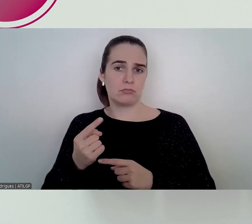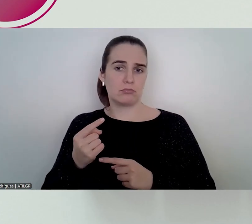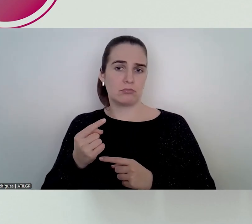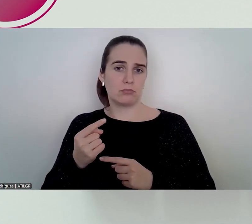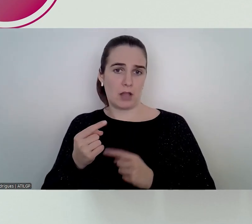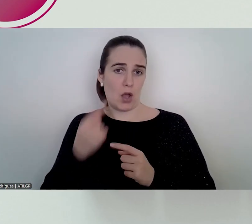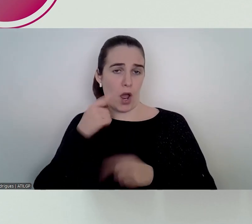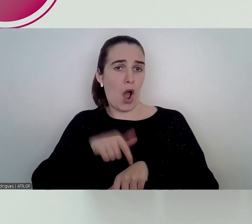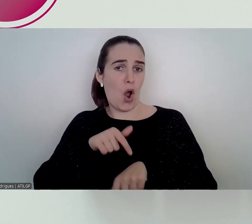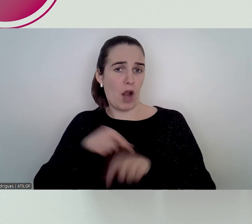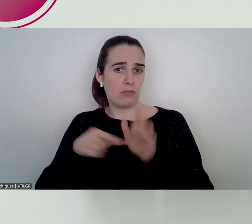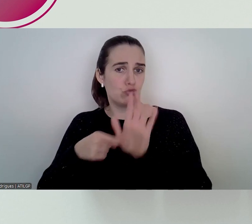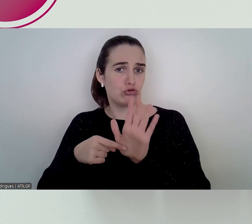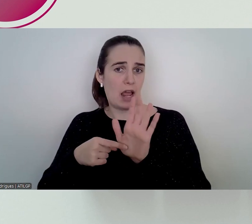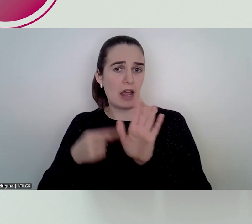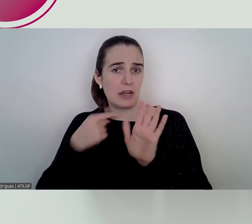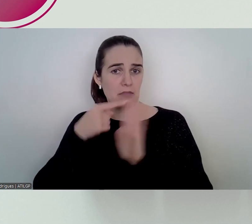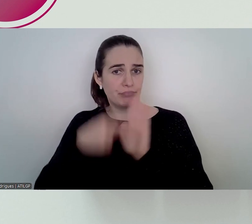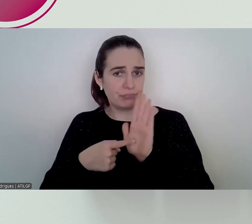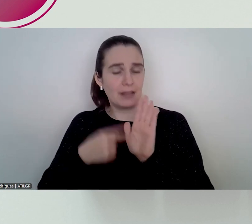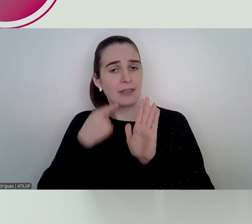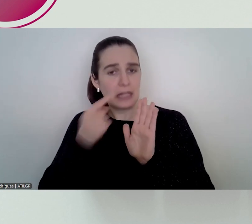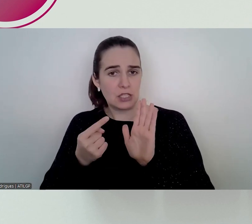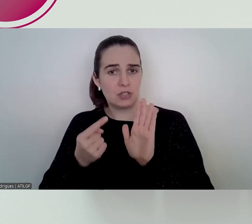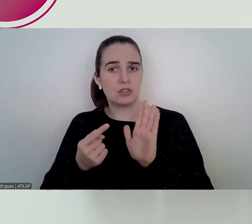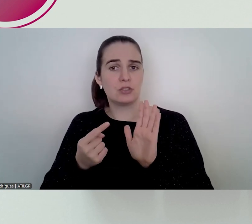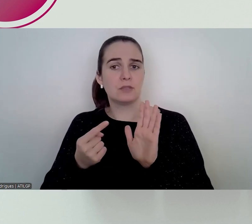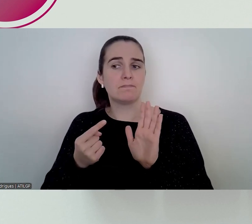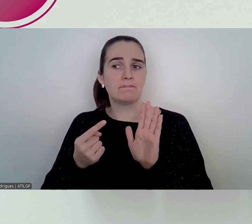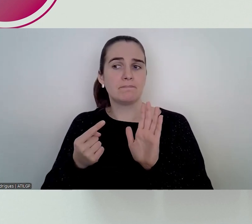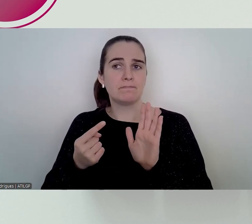contas, definirem que estamos,